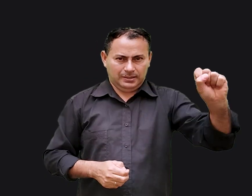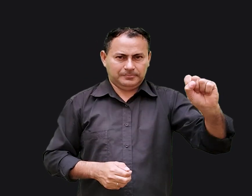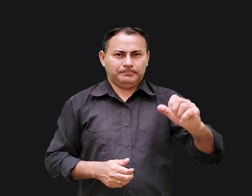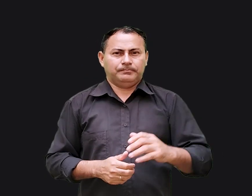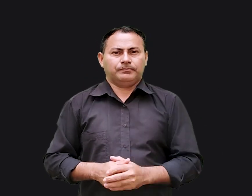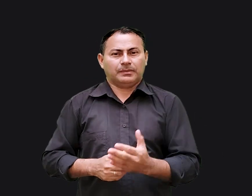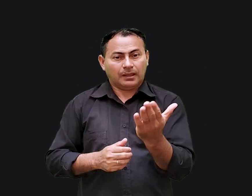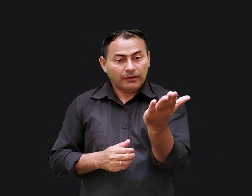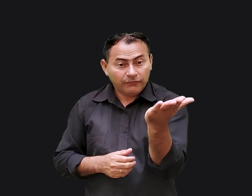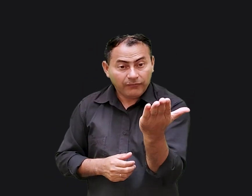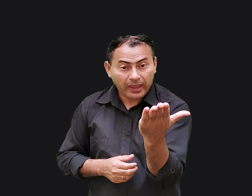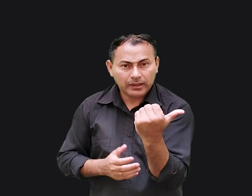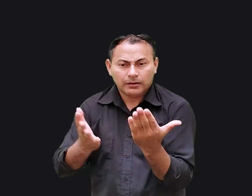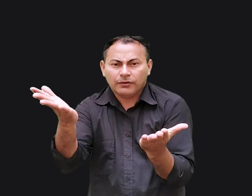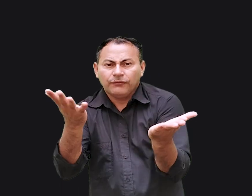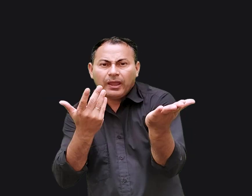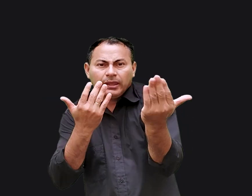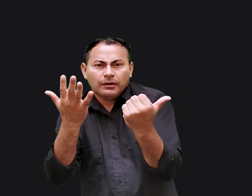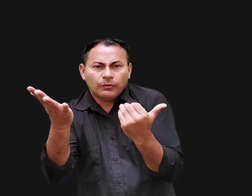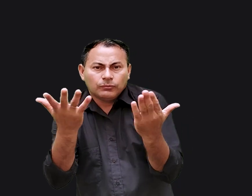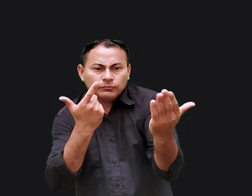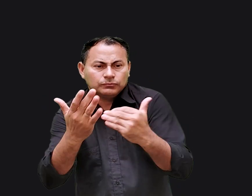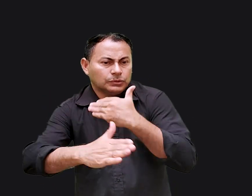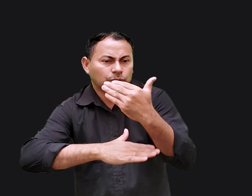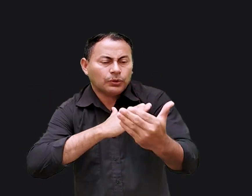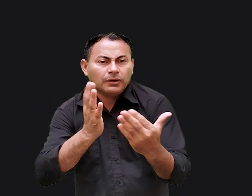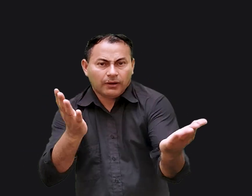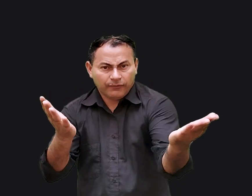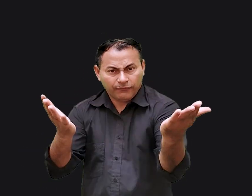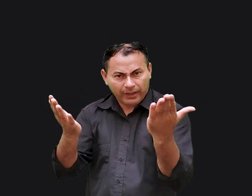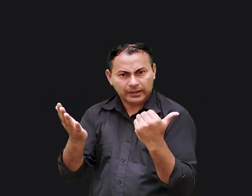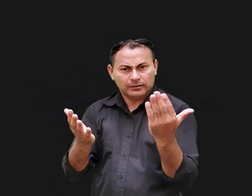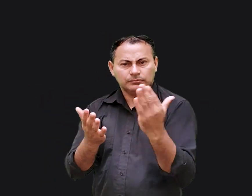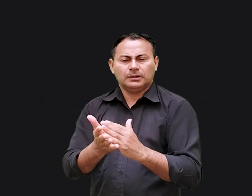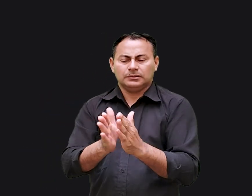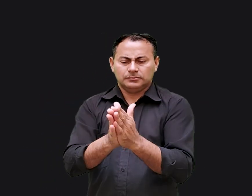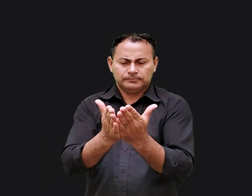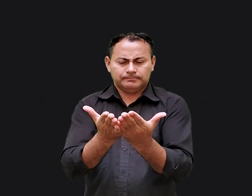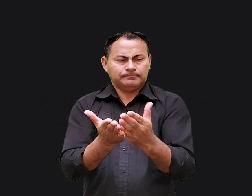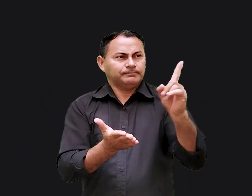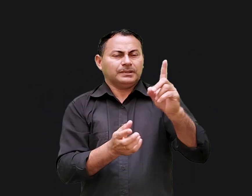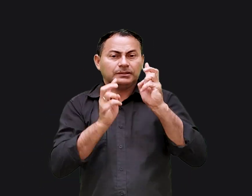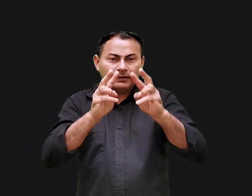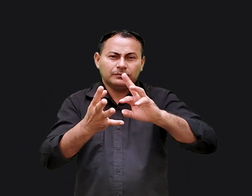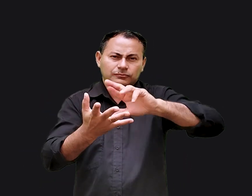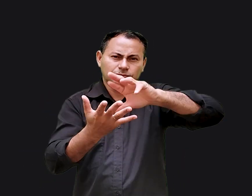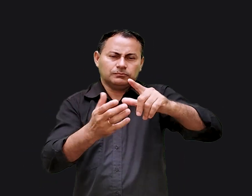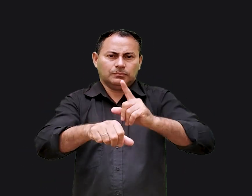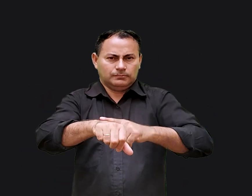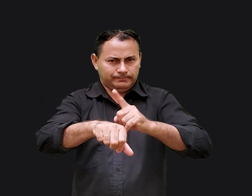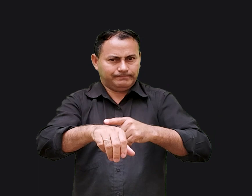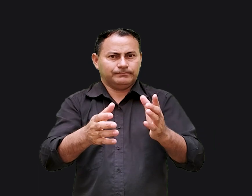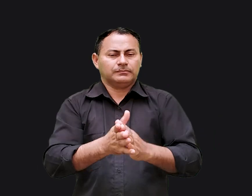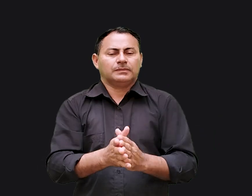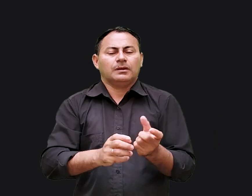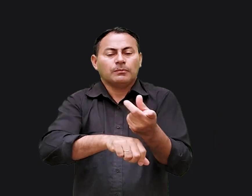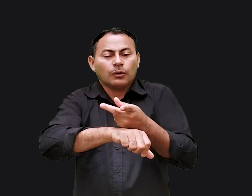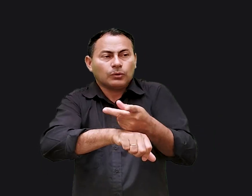Isaías. Venham todos vocês. Vemos esse convite na Bíblia diversas vezes. Busquem o